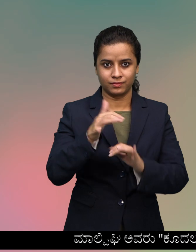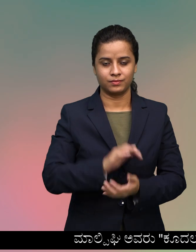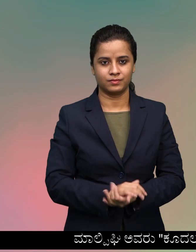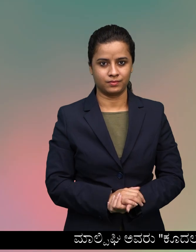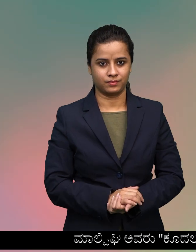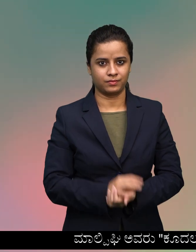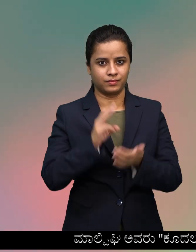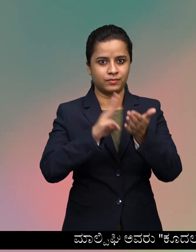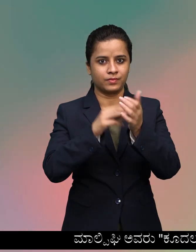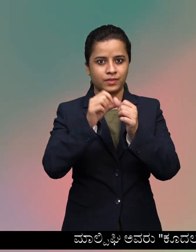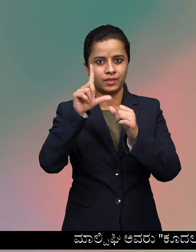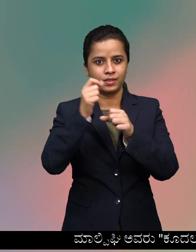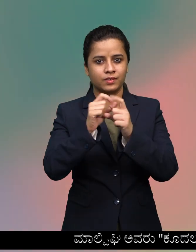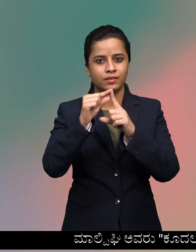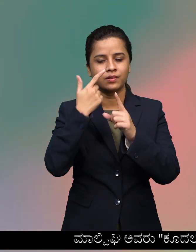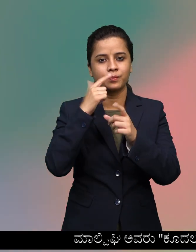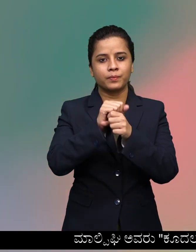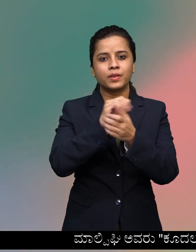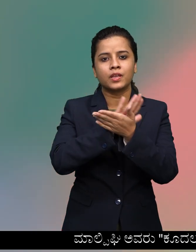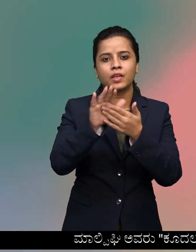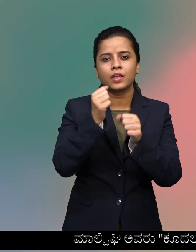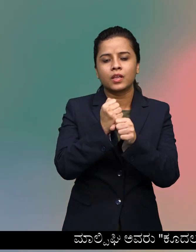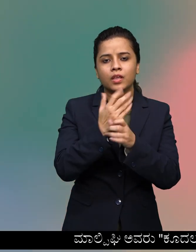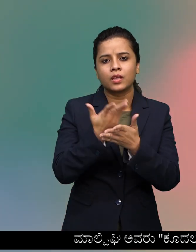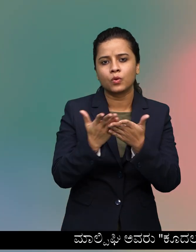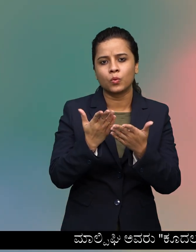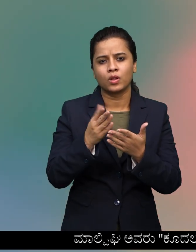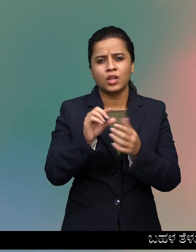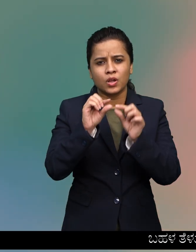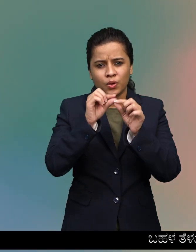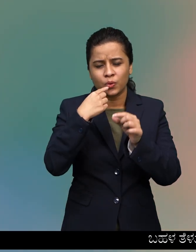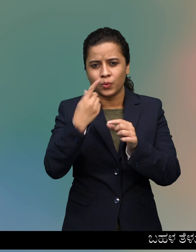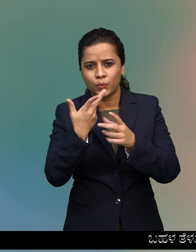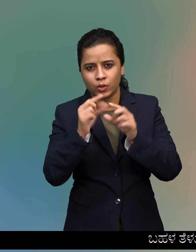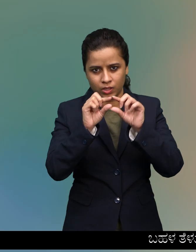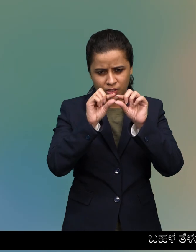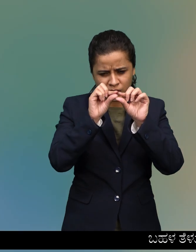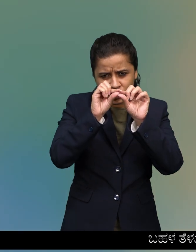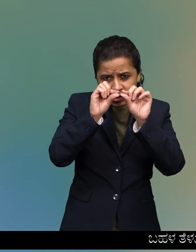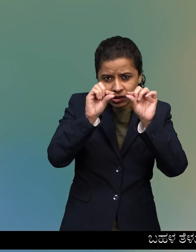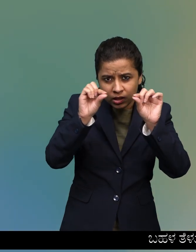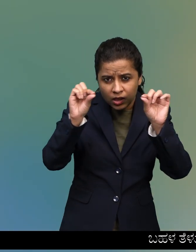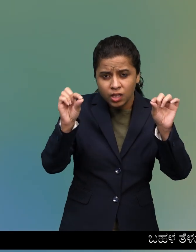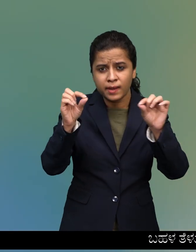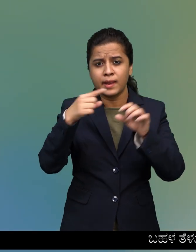ಮಾಲ್ಪಿಕ್ ಅವರು ಕೂದಲು ಲ್ಯಾಟಿನ್ ಪದದಿಂದ ಕ್ಯಾಪಿಲರಿಸ್ ಎಂದು ಬಹಳ ತೆಳುವಾದ ರಕ್ತನಾಳಗಳನ್ನು ಕರೆದರು,